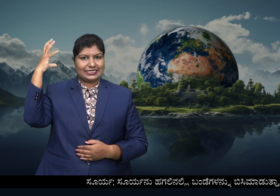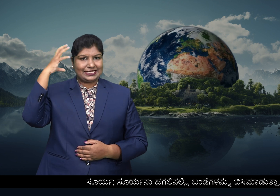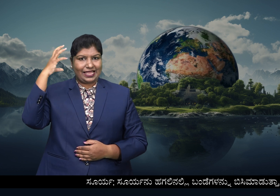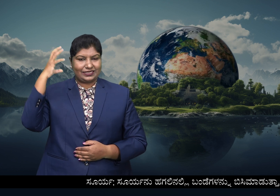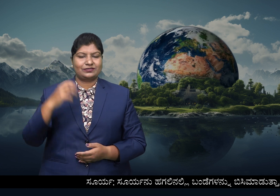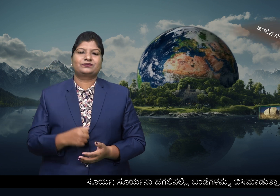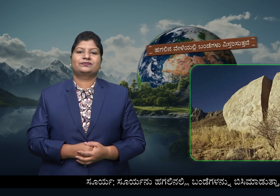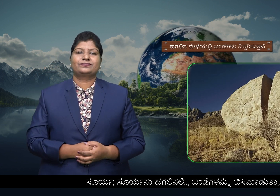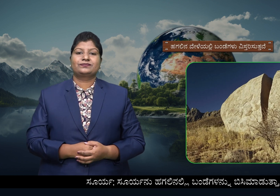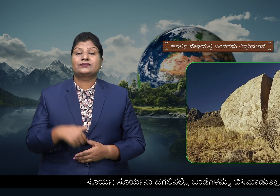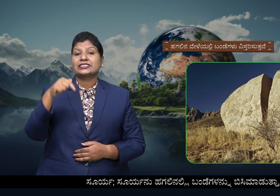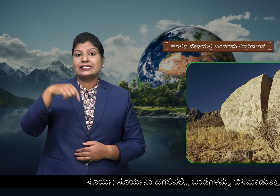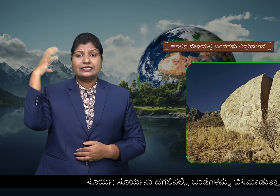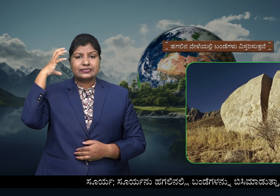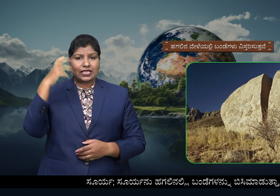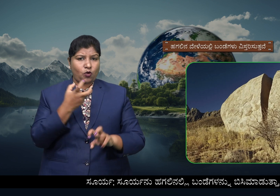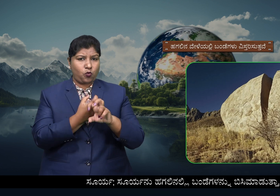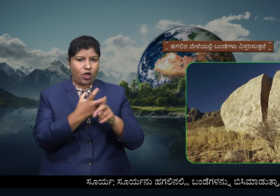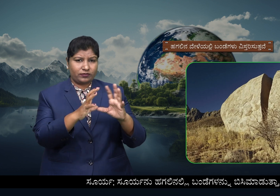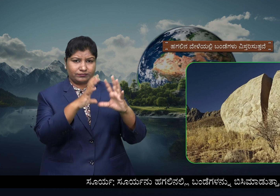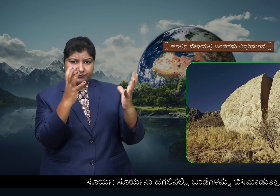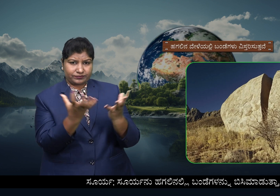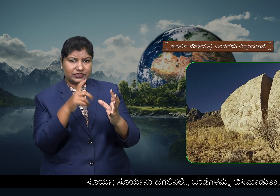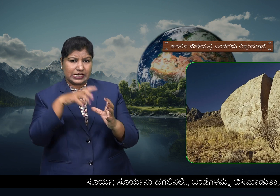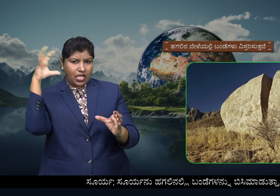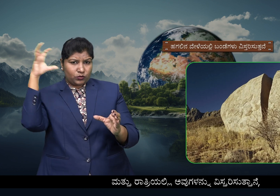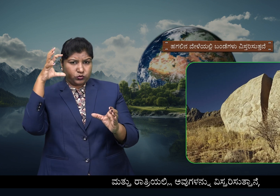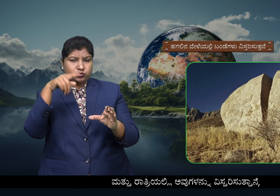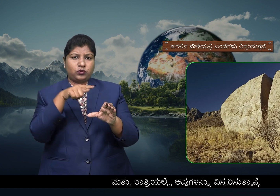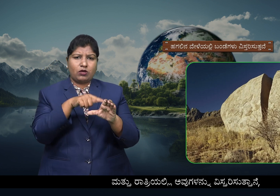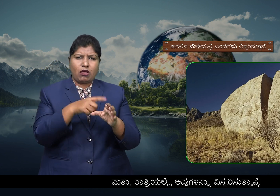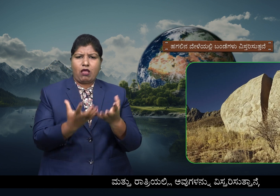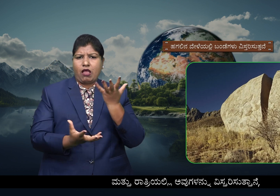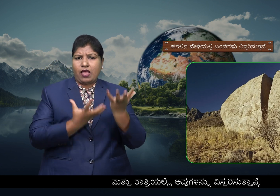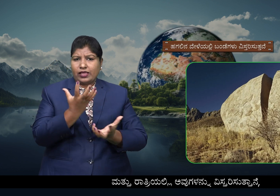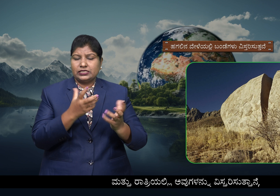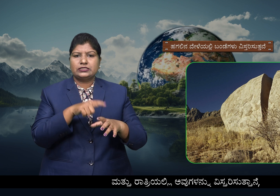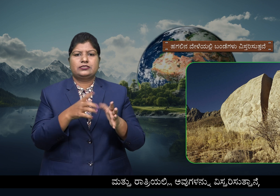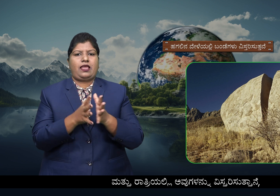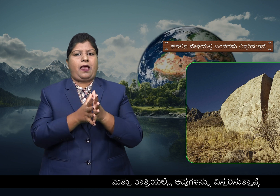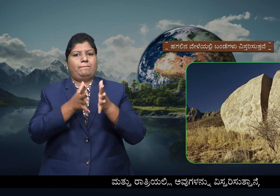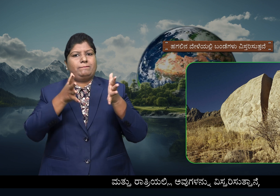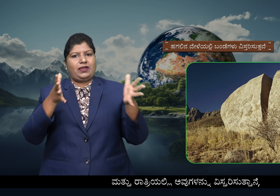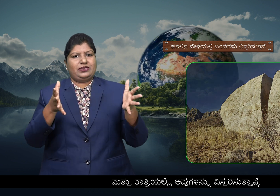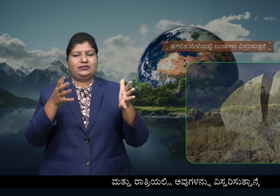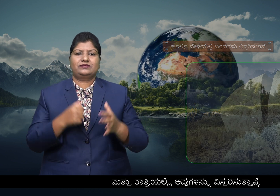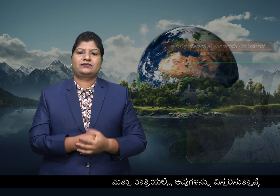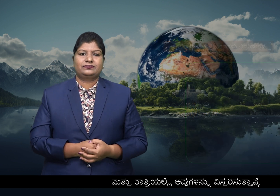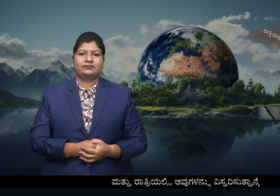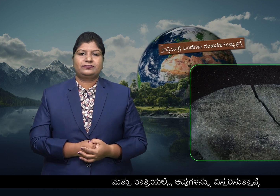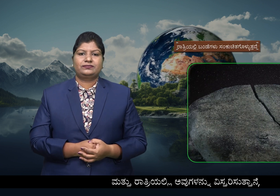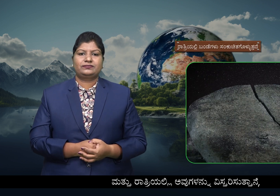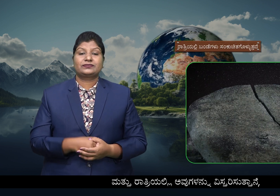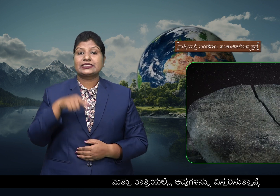ಸೂರ್ಯ. ಸೂರ್ಯನು ಹಗಲಿನಲ್ಲಿ ಬಂಡೆಗಳನ್ನು ಬಿಸಿ ಮಾಡುತ್ತಾನೆ ಮತ್ತು ರಾತ್ರಿಯಲ್ಲಿ ಅವುಗಳನ್ನು ವಿಸ್ತರಿಸುತ್ತಾನೆ.